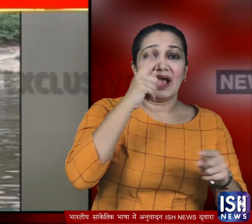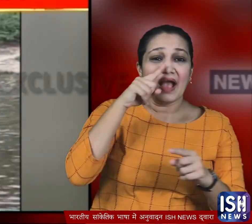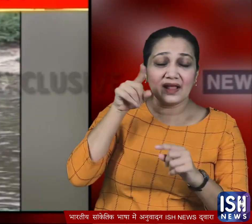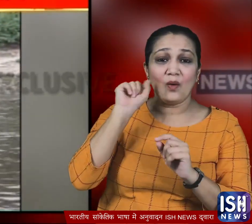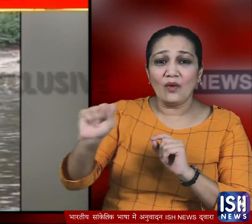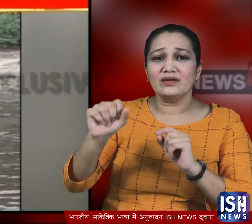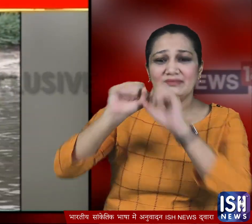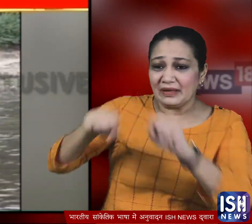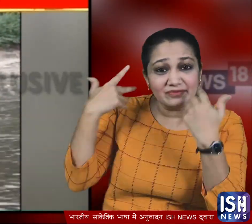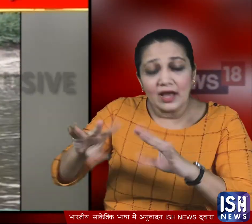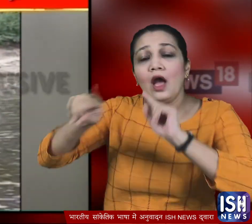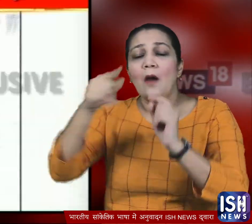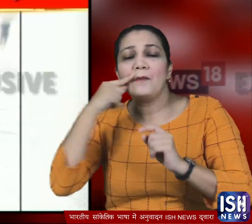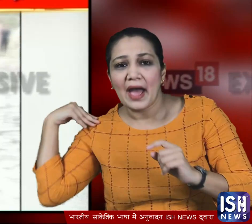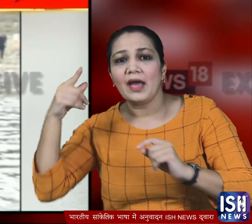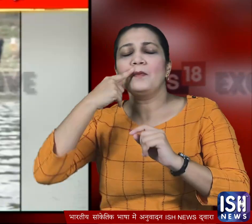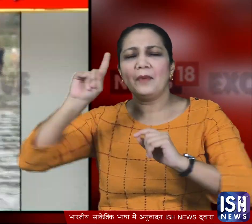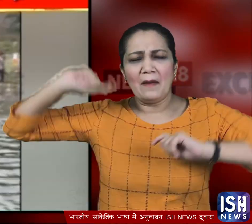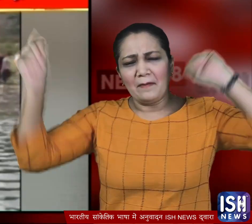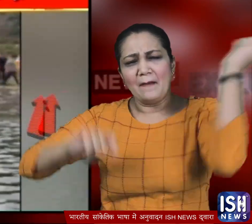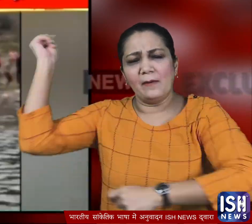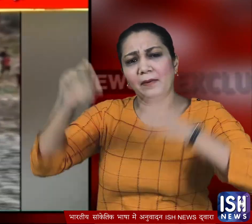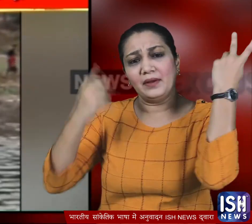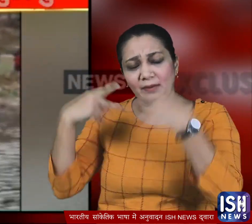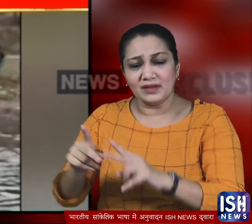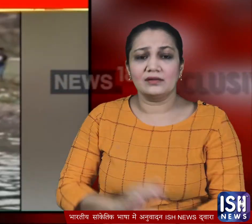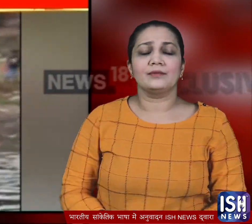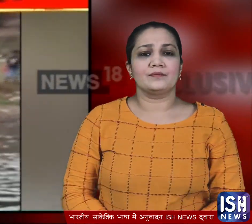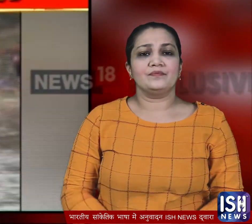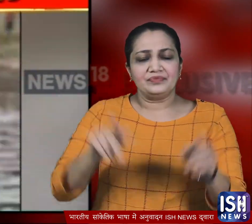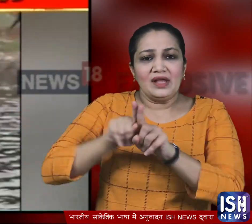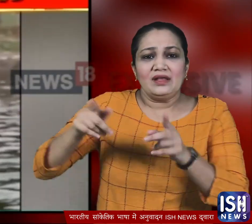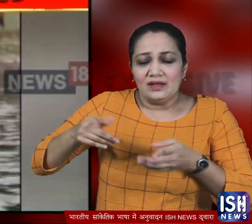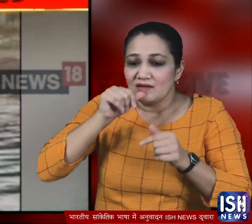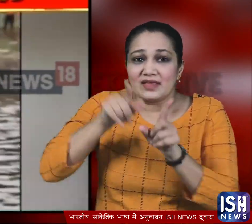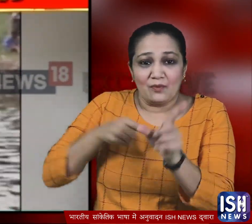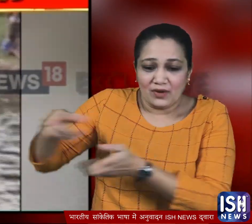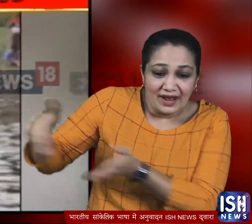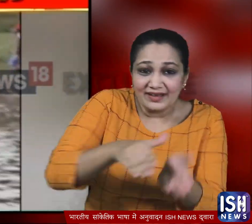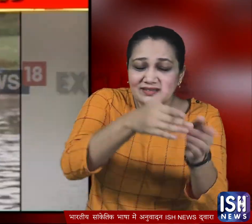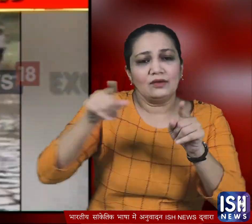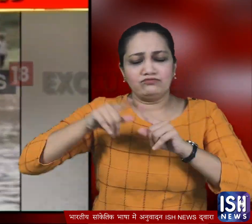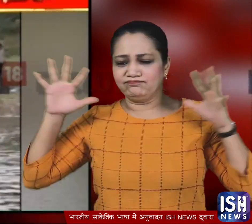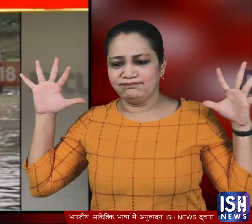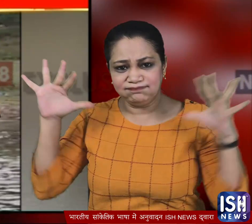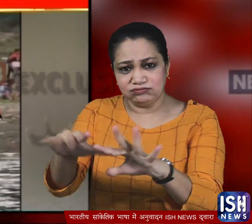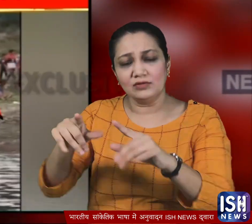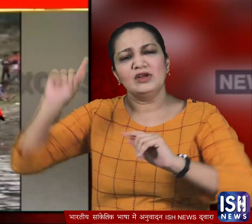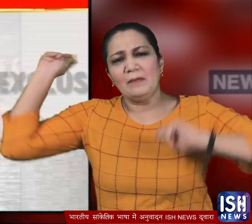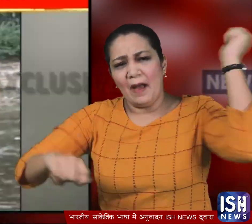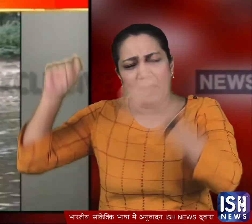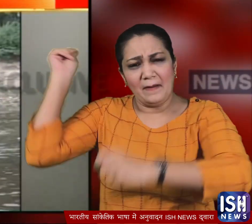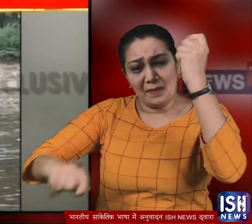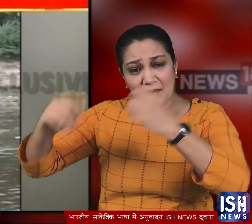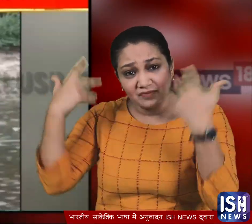के पिता और भाई को डंडों से पीट दिया। सामने आई तस्वीर में दिखा कि बदमाशों ने उन दोनों को यमुना नदी के किनारे घेर लिया और उन पर टूट